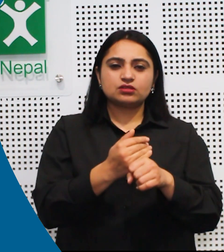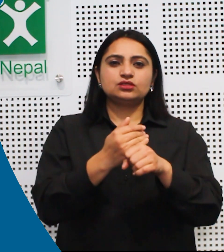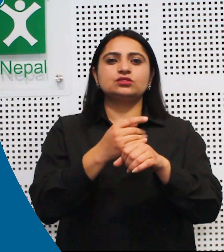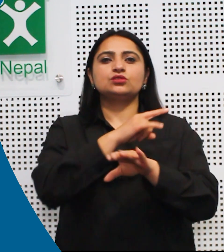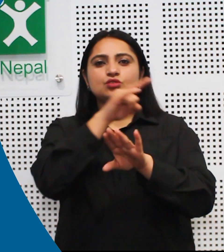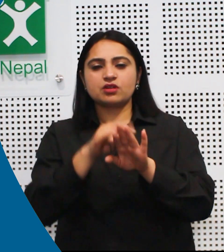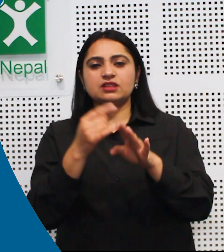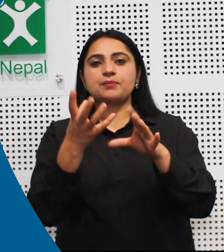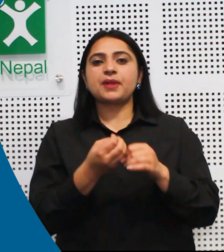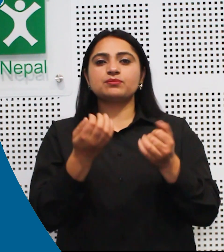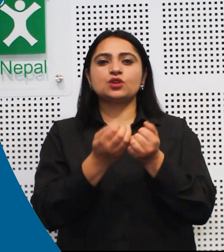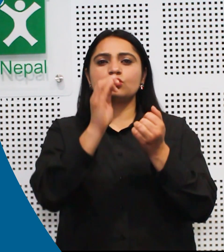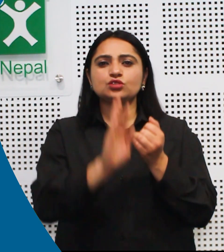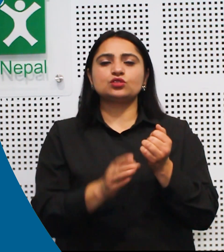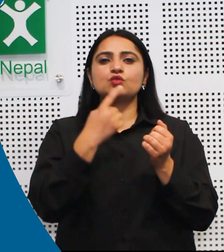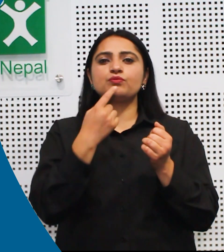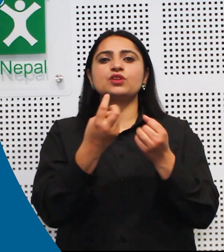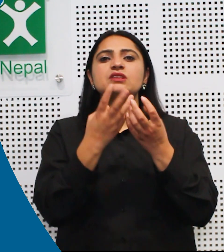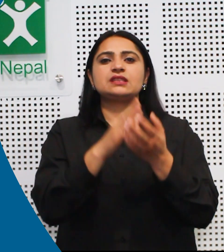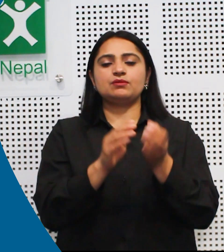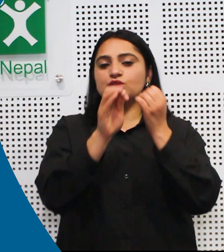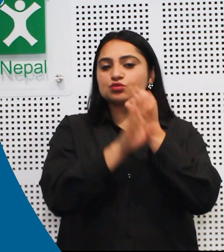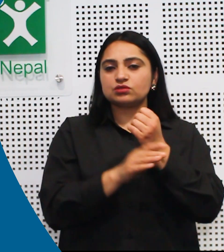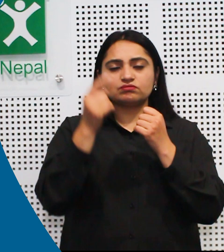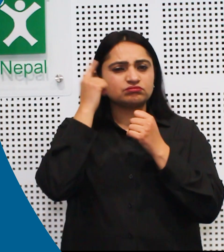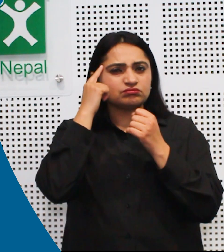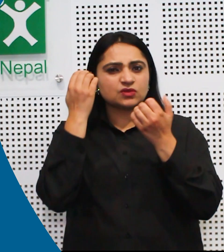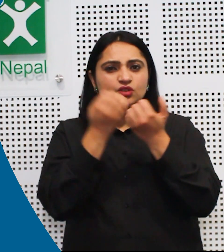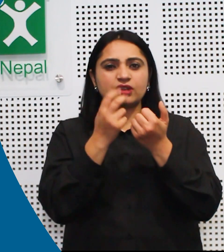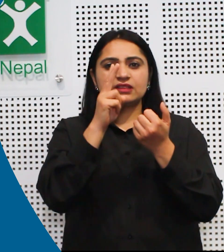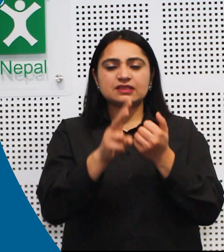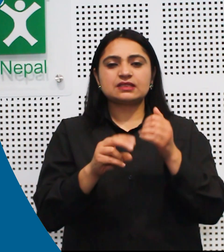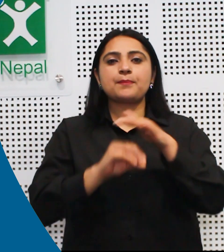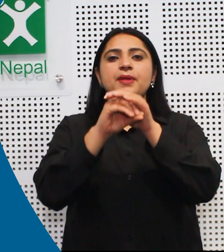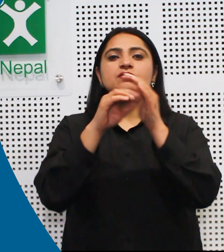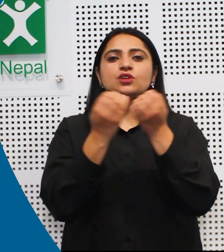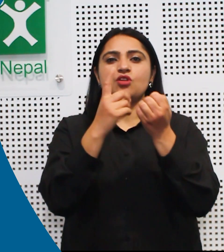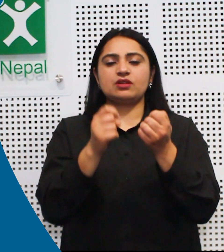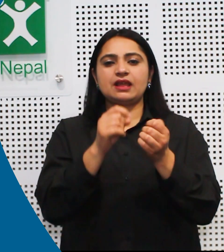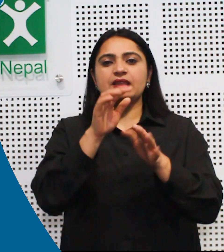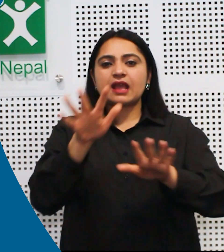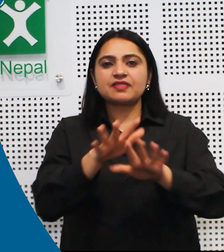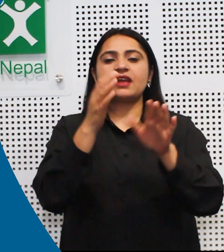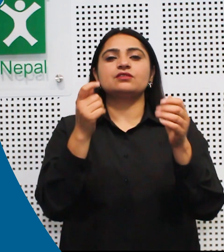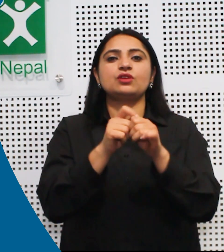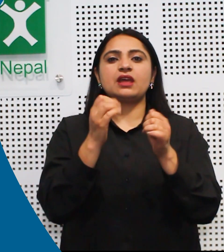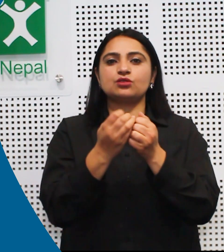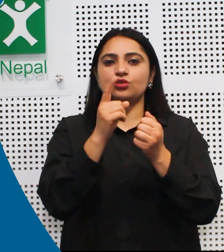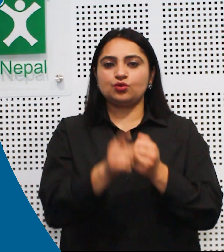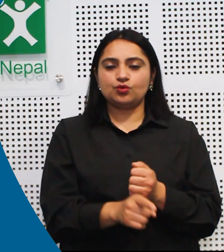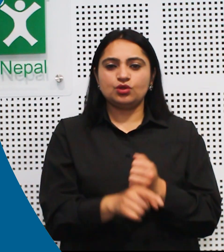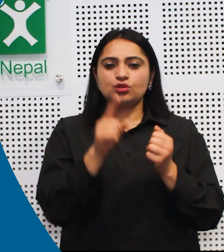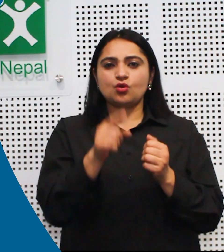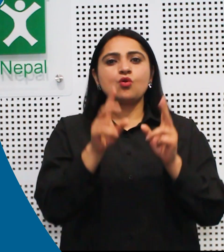भन्ने हिसाबले नै अब स्रोत आकलन गर्ने अनि त्यसलाई प्रायोरिटाइजेसन गर्नलाई भोलि आधार तयार गर्ने हुँदाखेरि अब यो चाहिँ